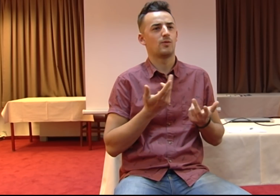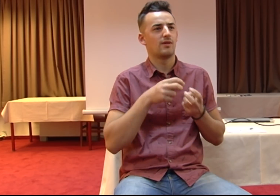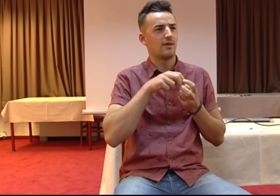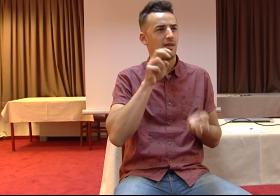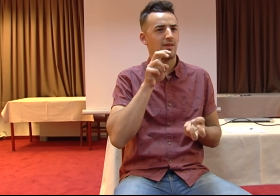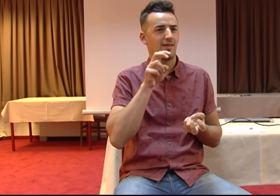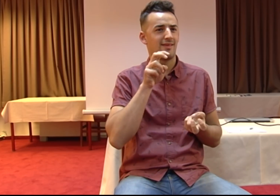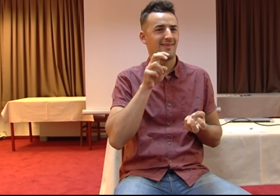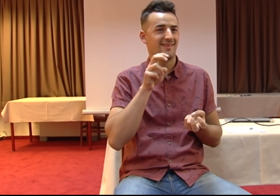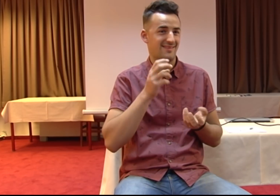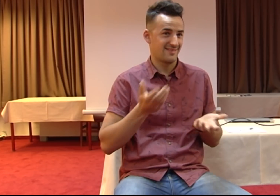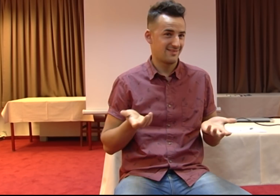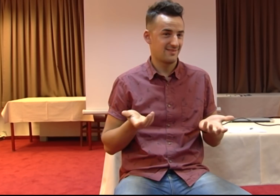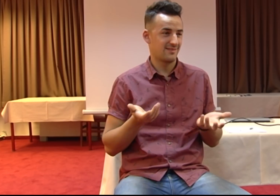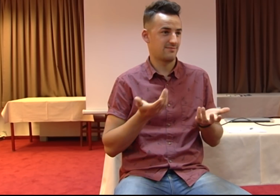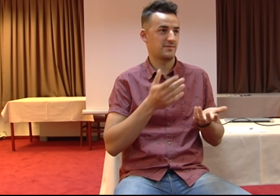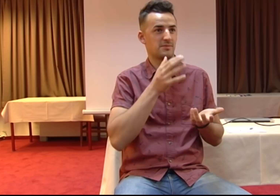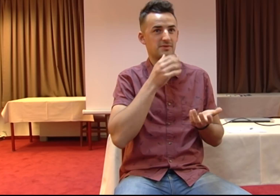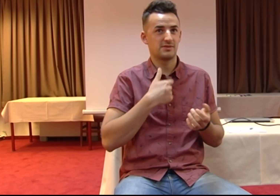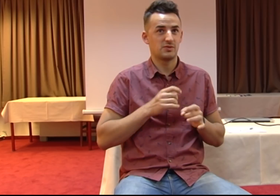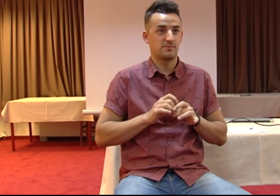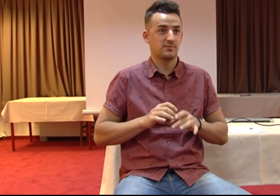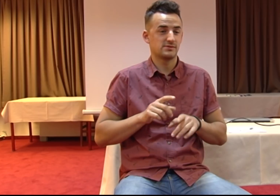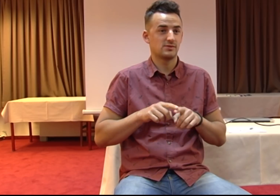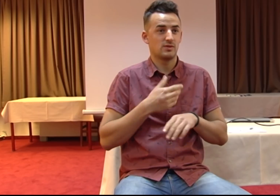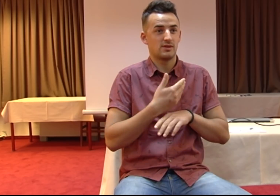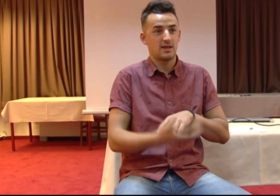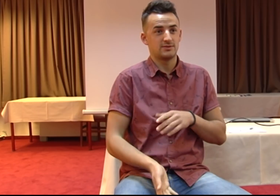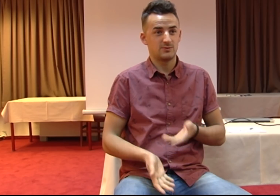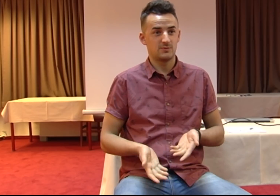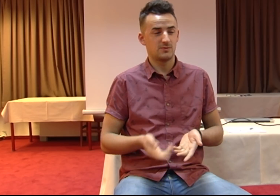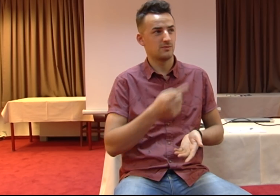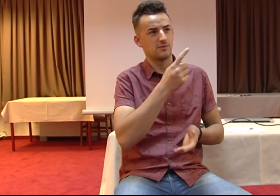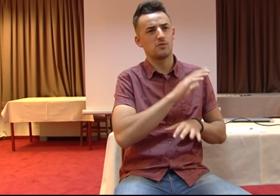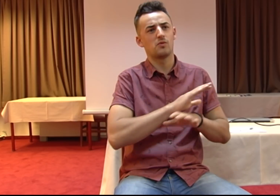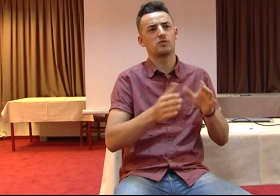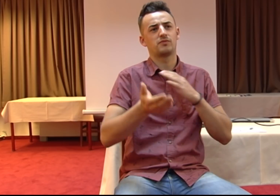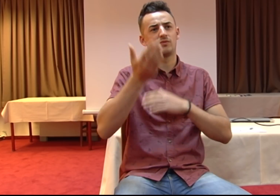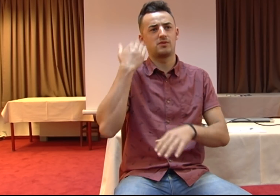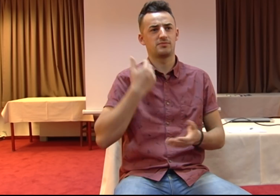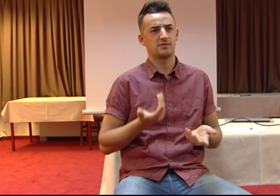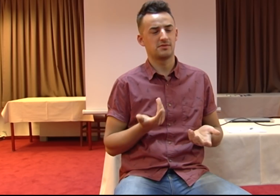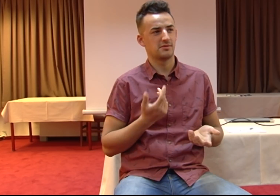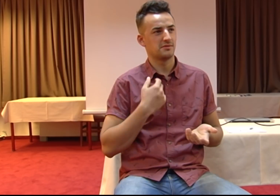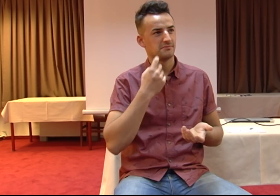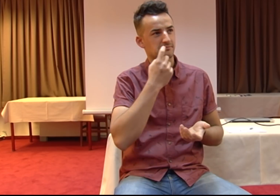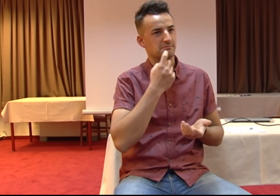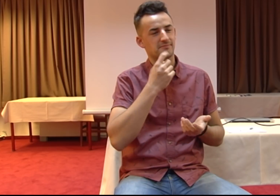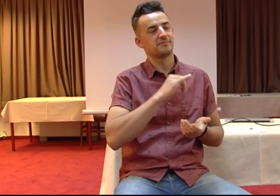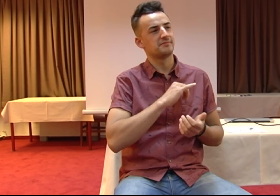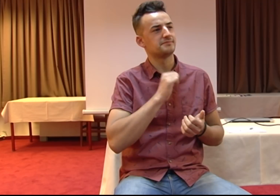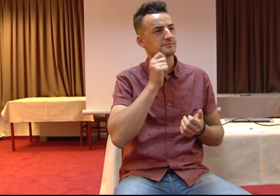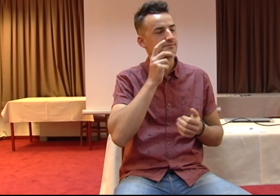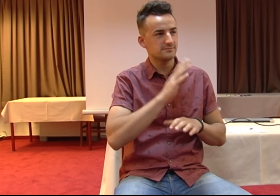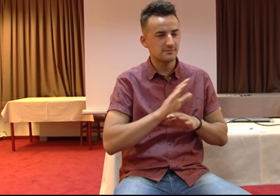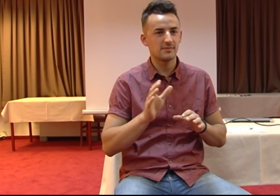сите останавме подзинати. Ние во Македонија доцниме со оваа работа, бидејќи глувите лица во овие држави одамна го